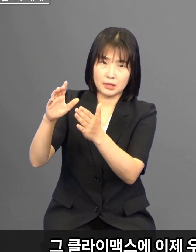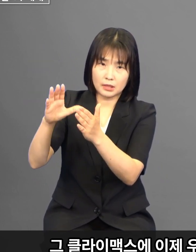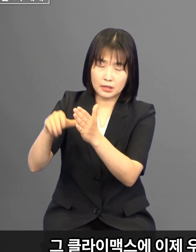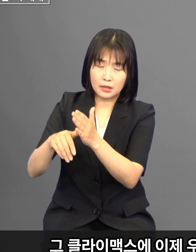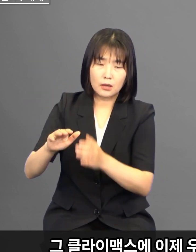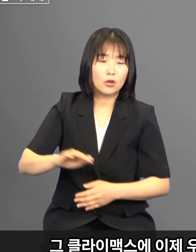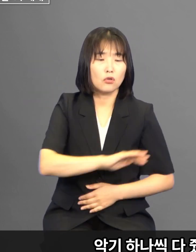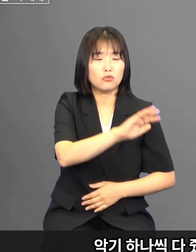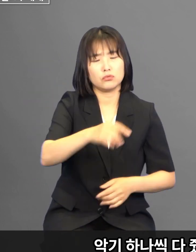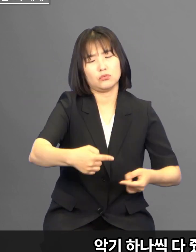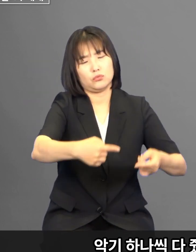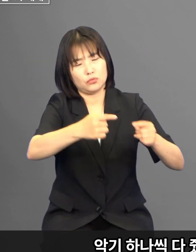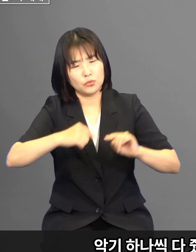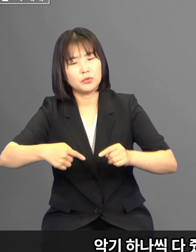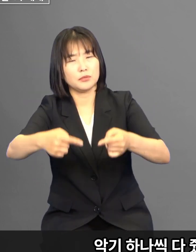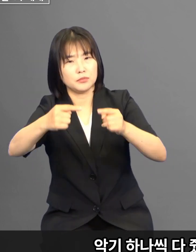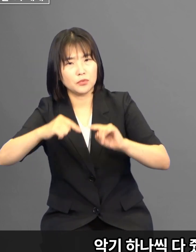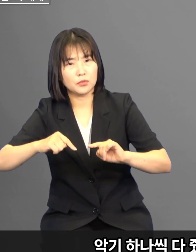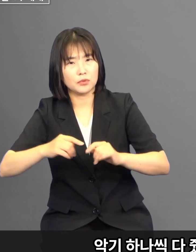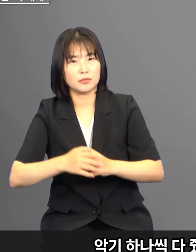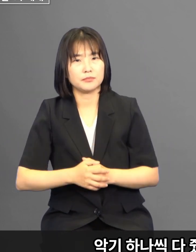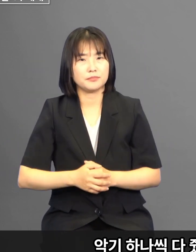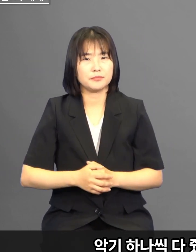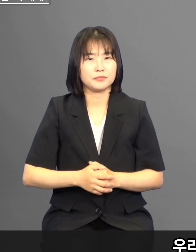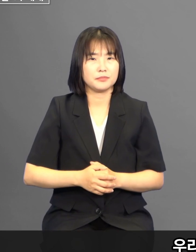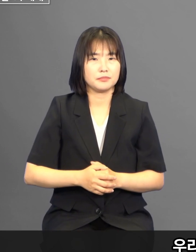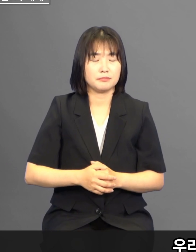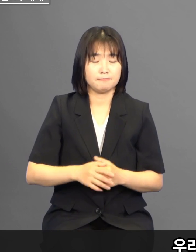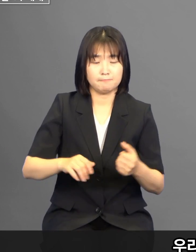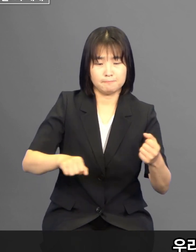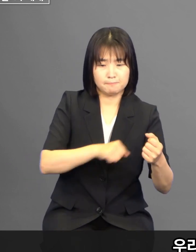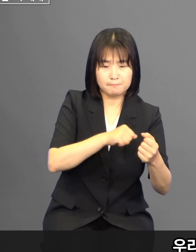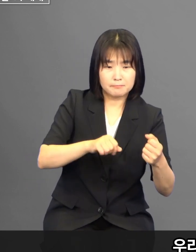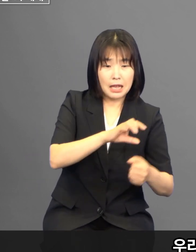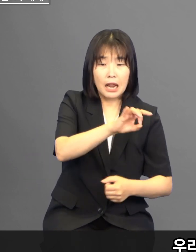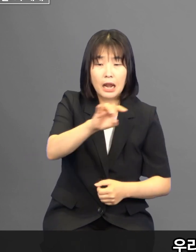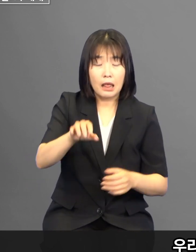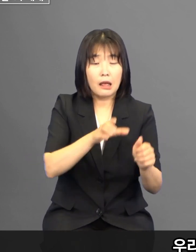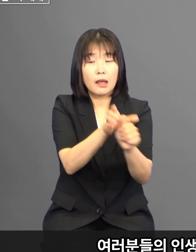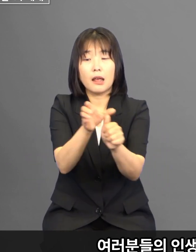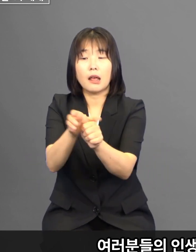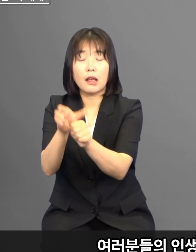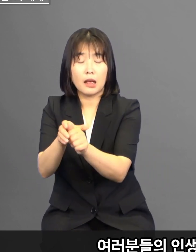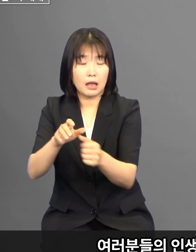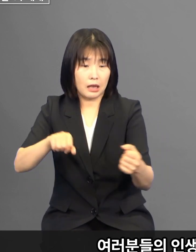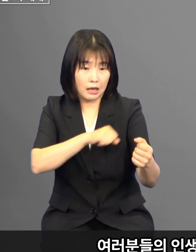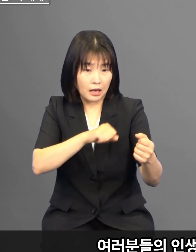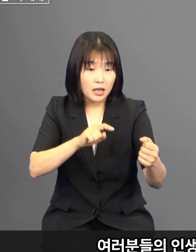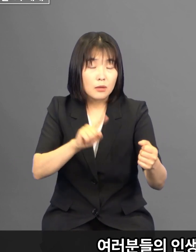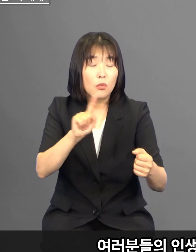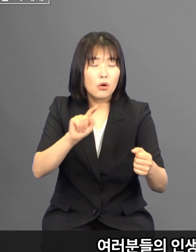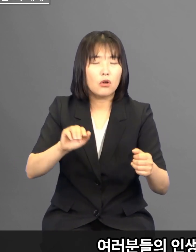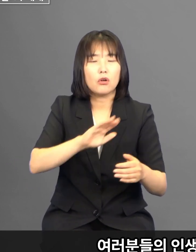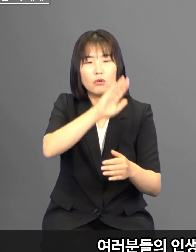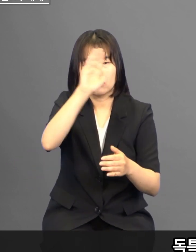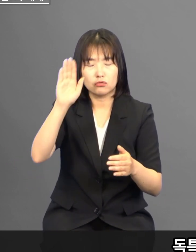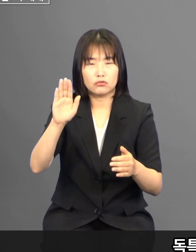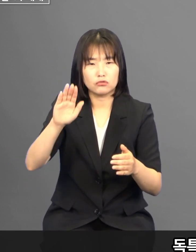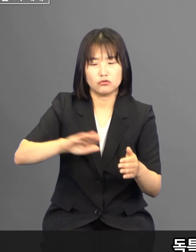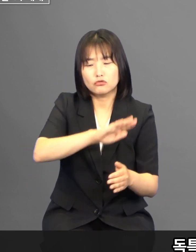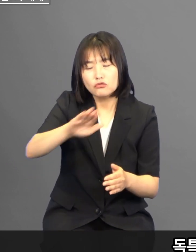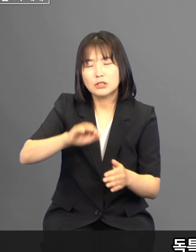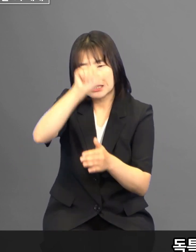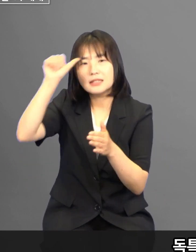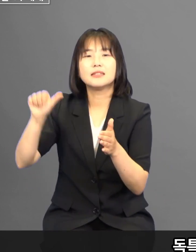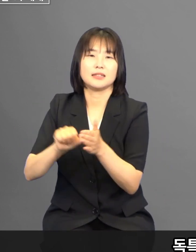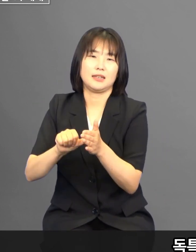동참하게 하시는 거죠. 악기 하나씩 다 줬잖아요. 그 악기가 뭡니까? 우리의 인생입니다. 여러분들의 인생이 하나님이 주신 악기예요.